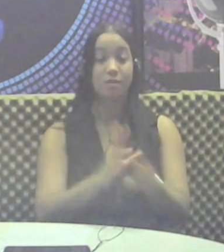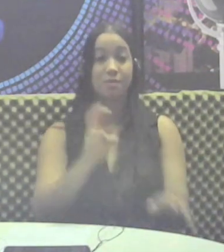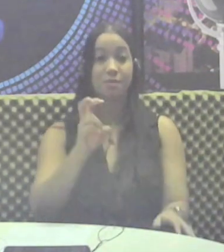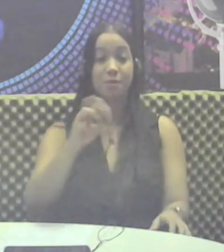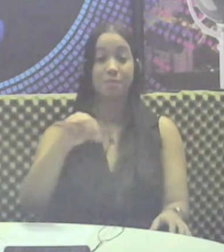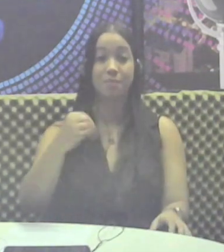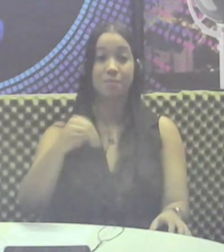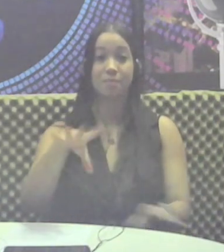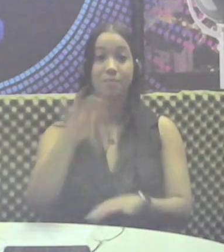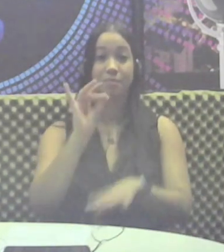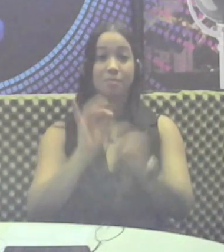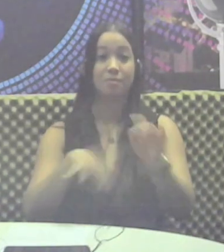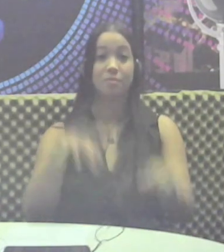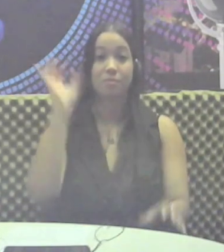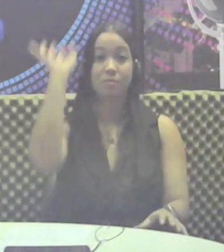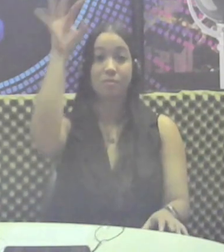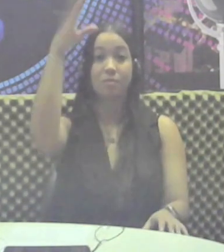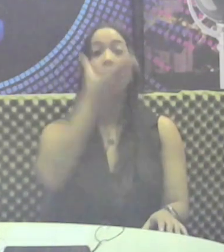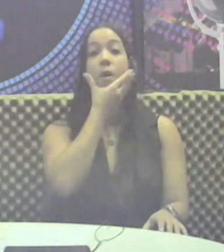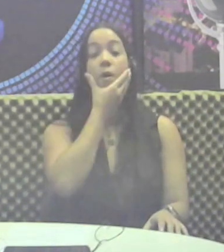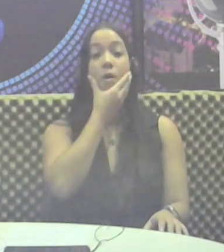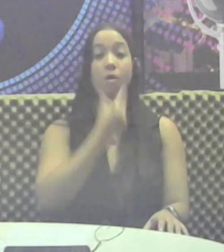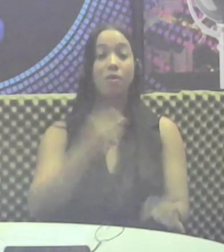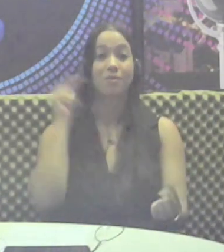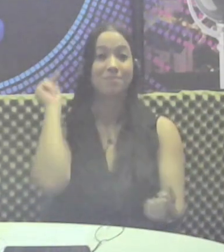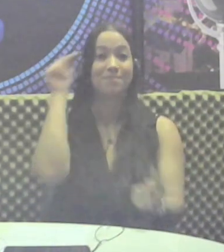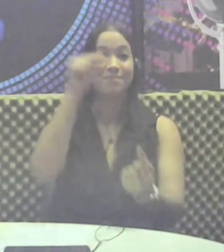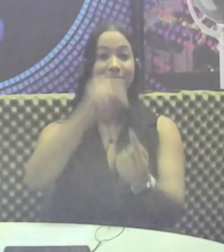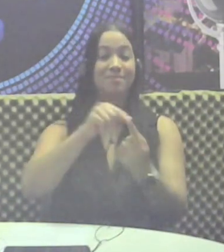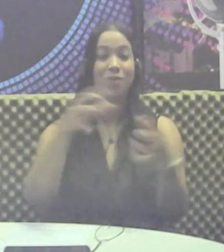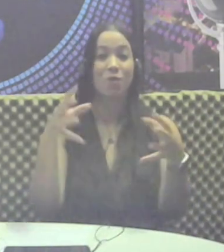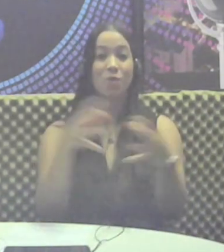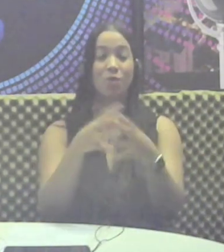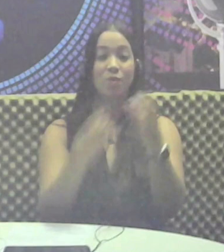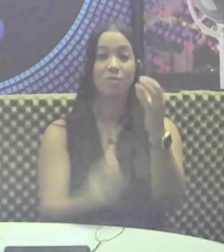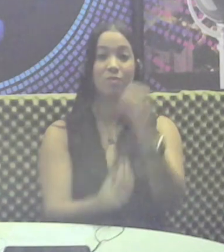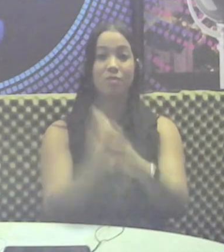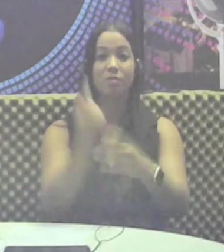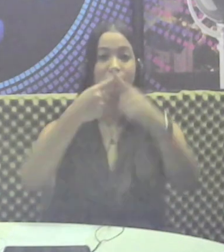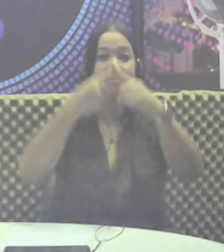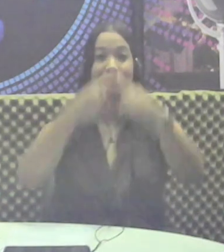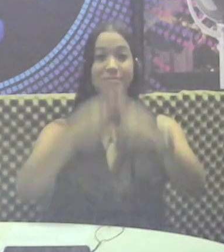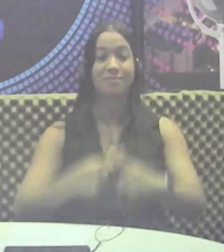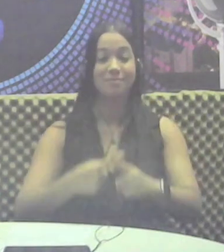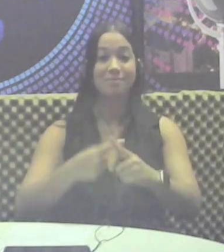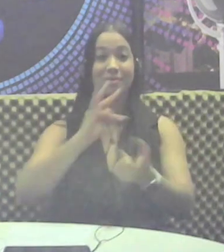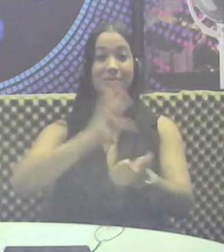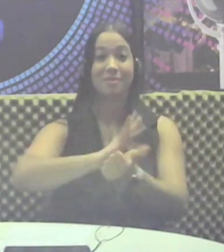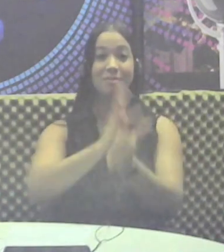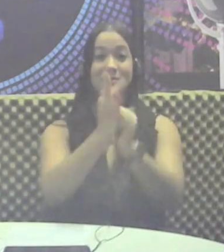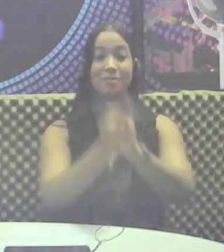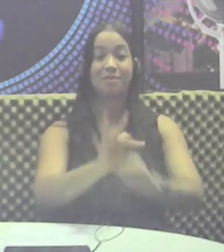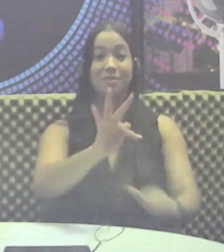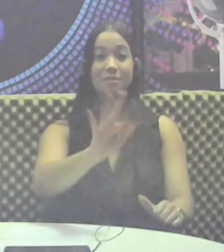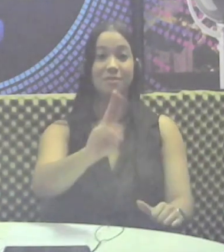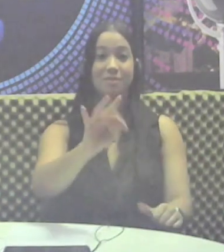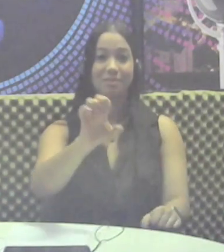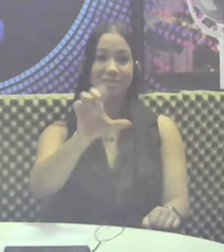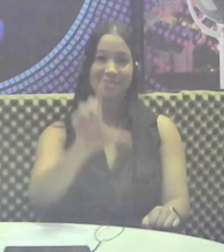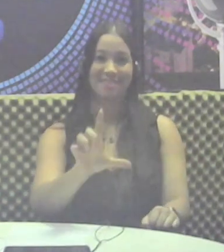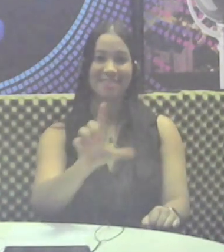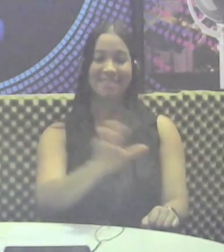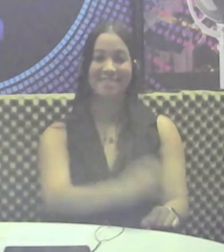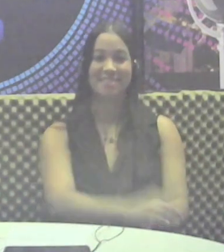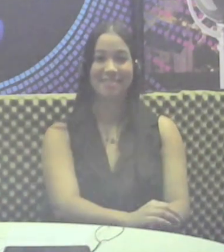março, seletiva de basquete masculino, com o objetivo de formar as equipes da competição da Fundação Uberlandense do Turismo, Esporte e